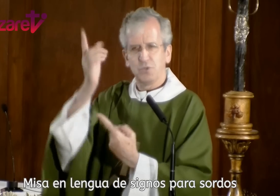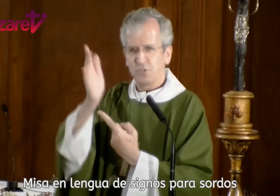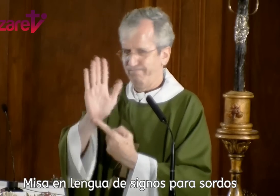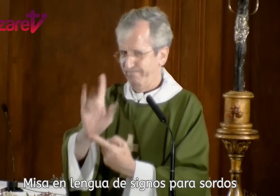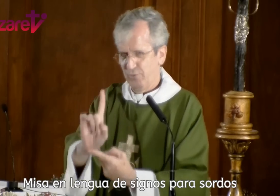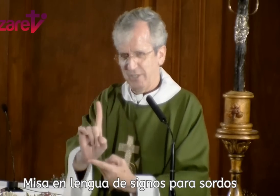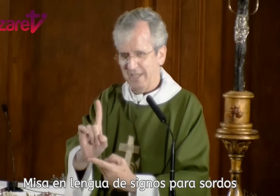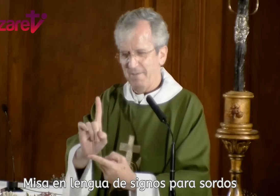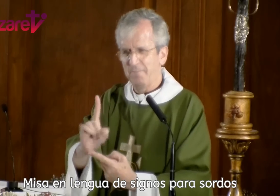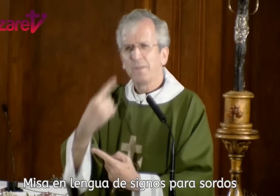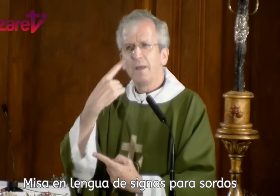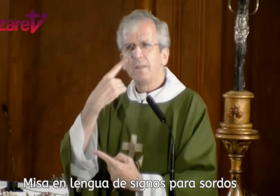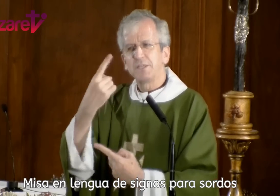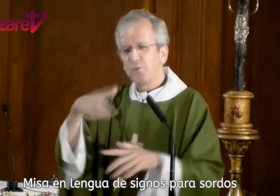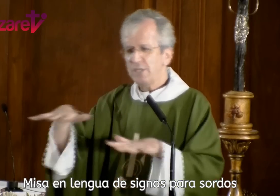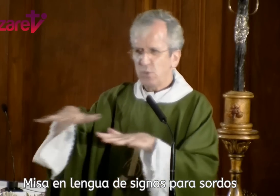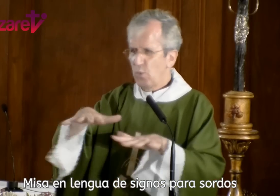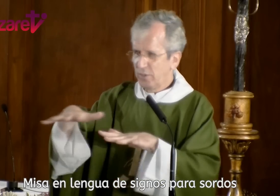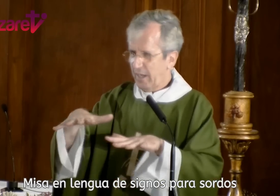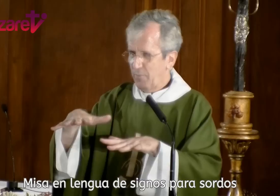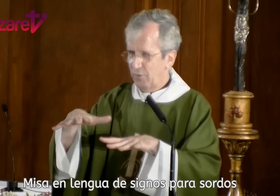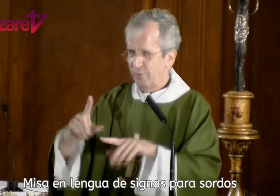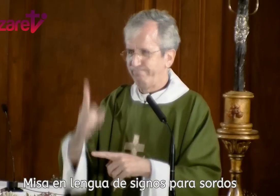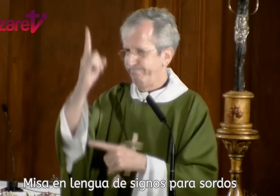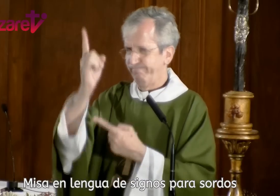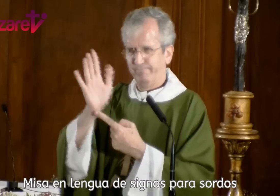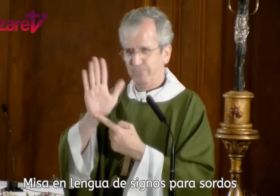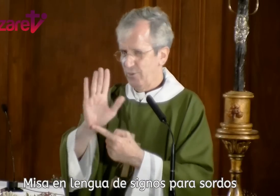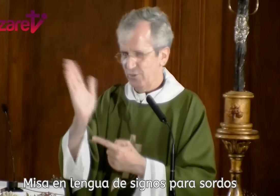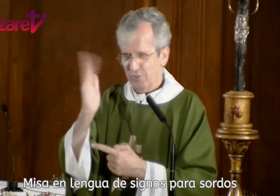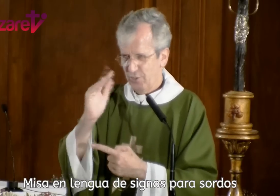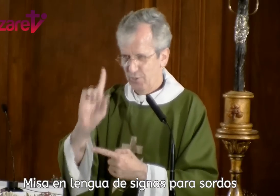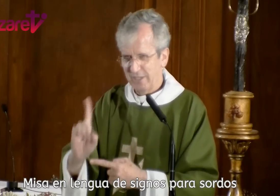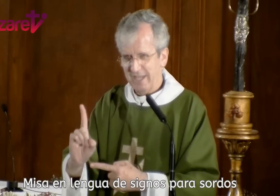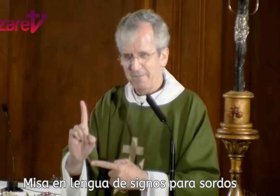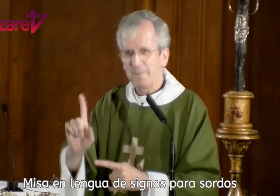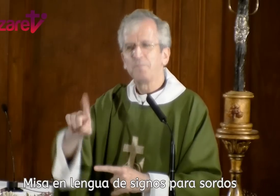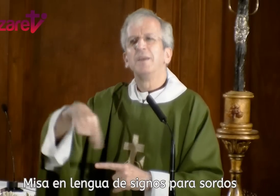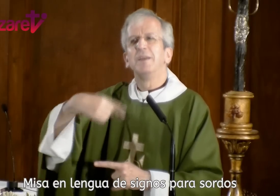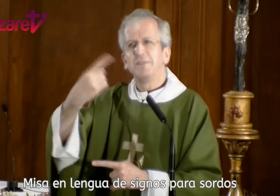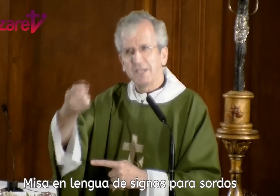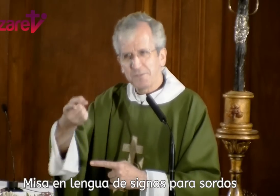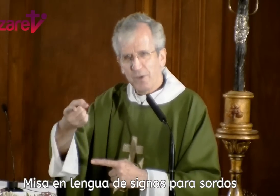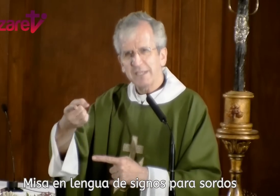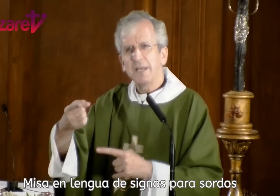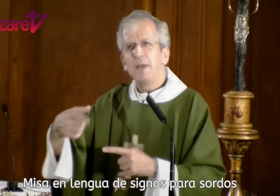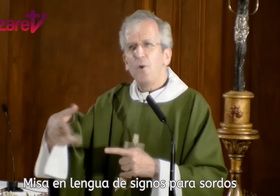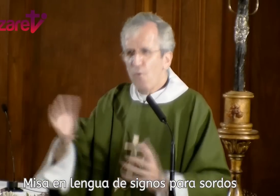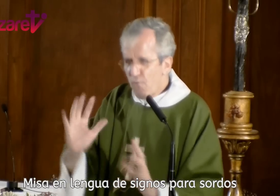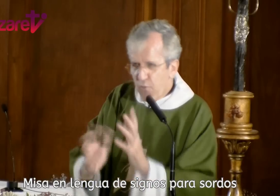Dios no estaba. Después un terremoto, Dios no estaba. Después un